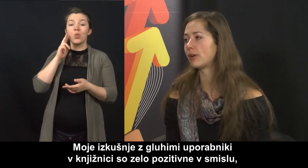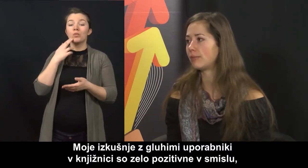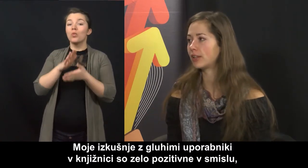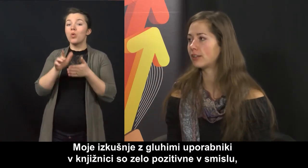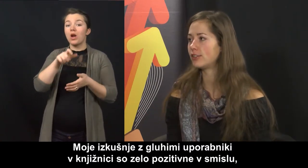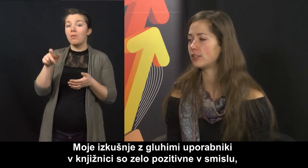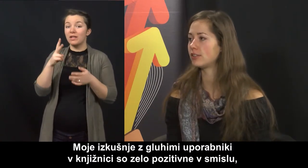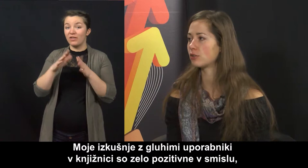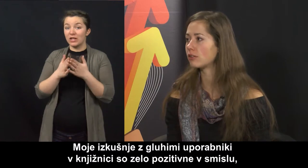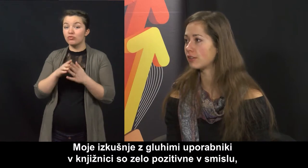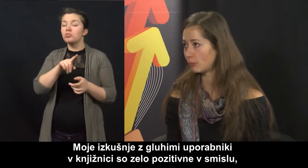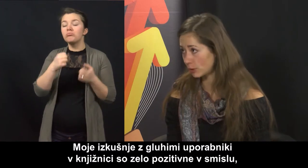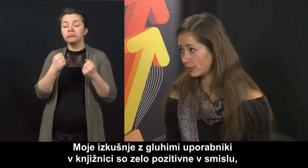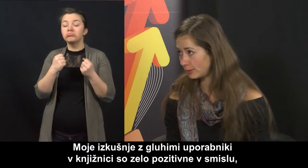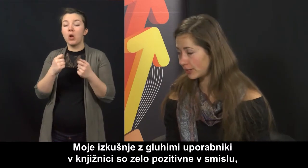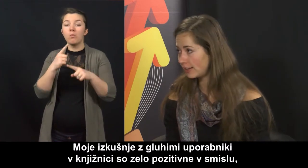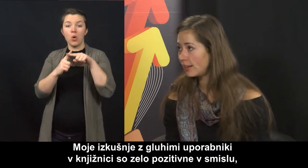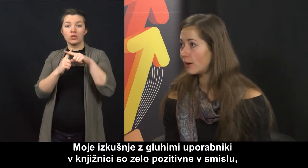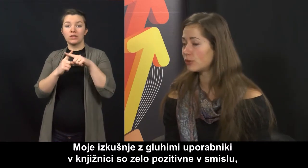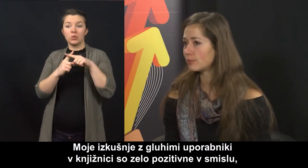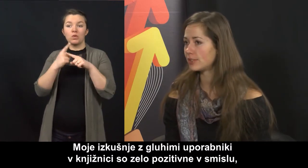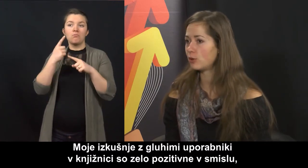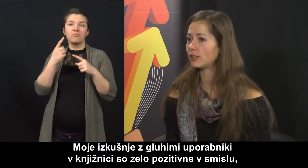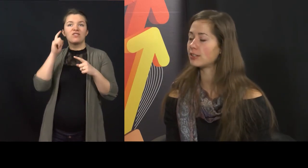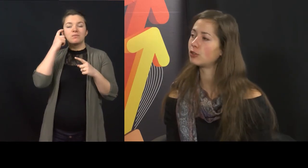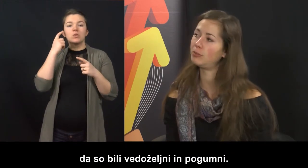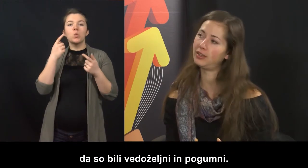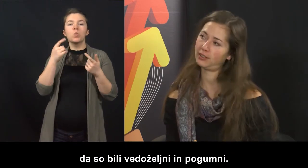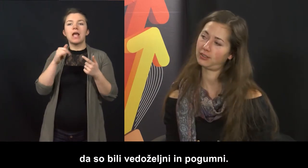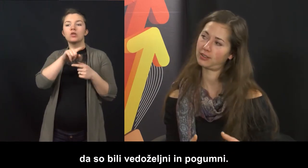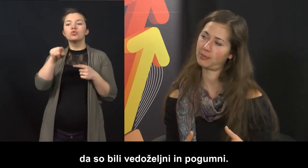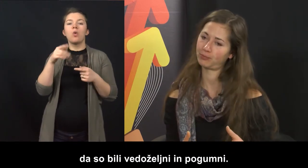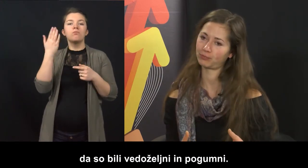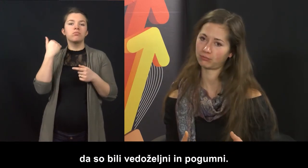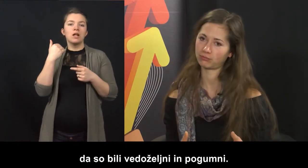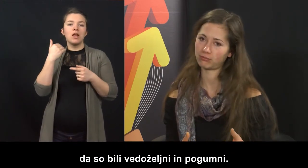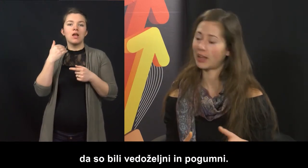gluhimi uporabniki knjižnice so zelo pozitivne v smislu, da so bili